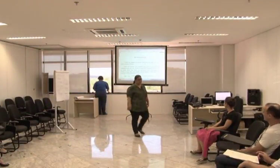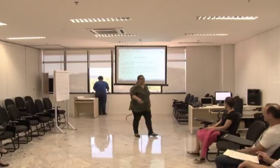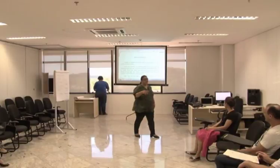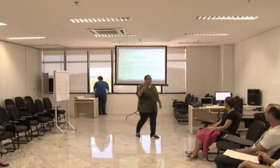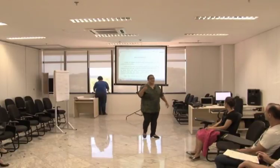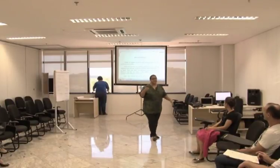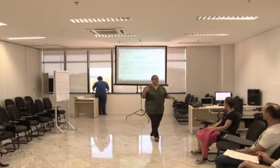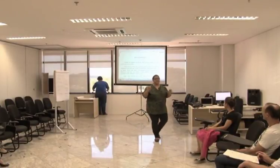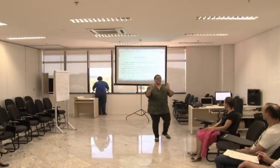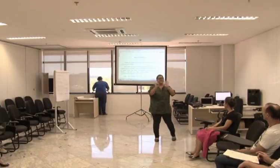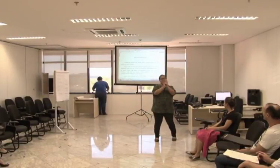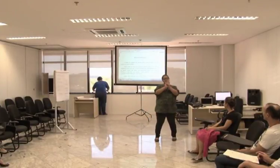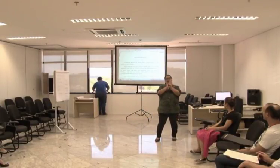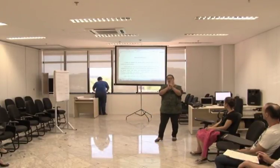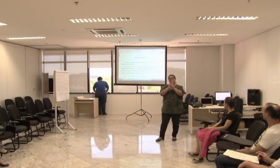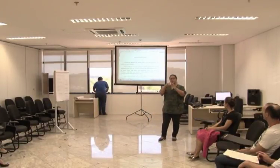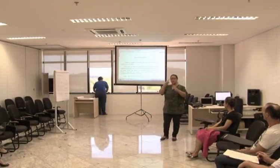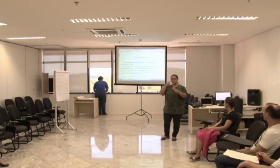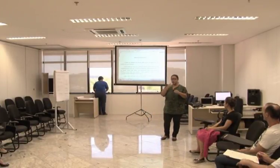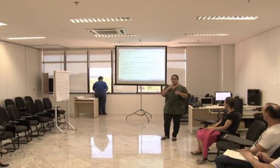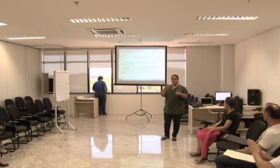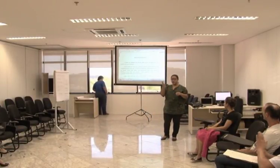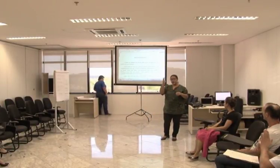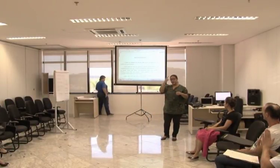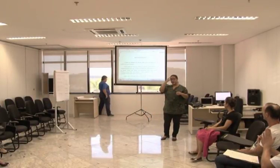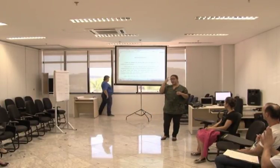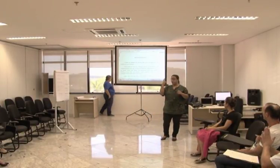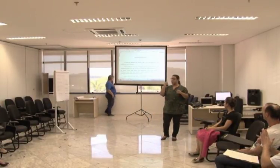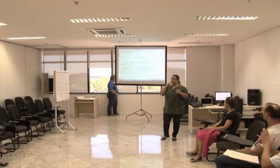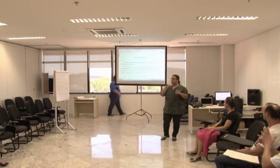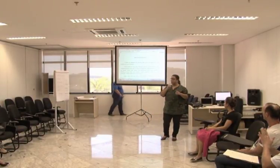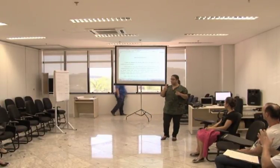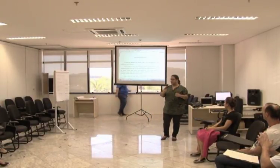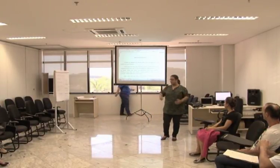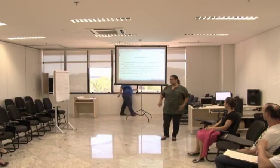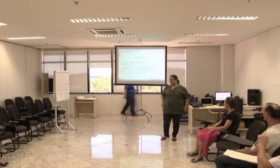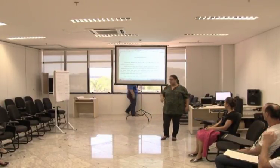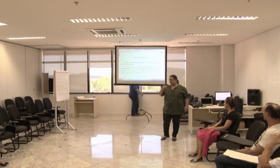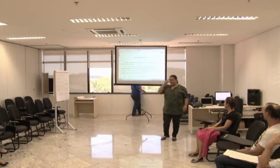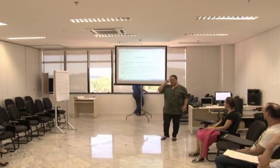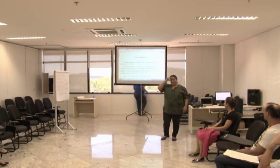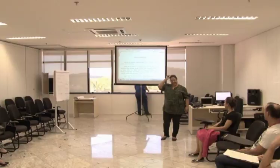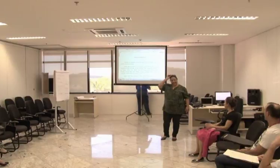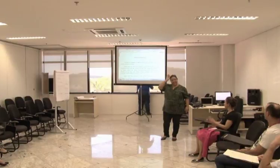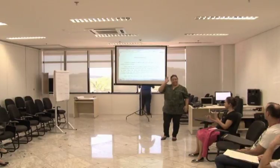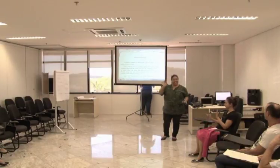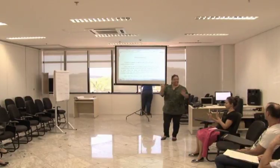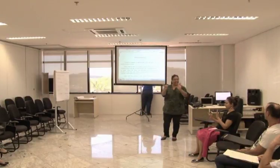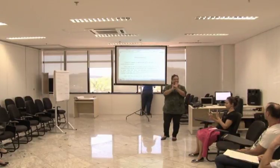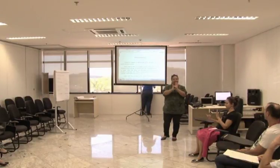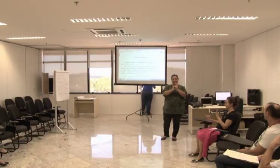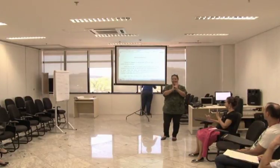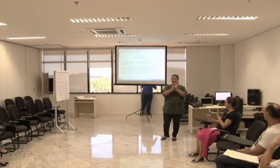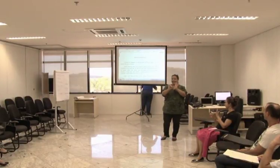Outra aula que vocês vão ter vai ser identidade surda, que é diferente de cultura surda. É legal, né?